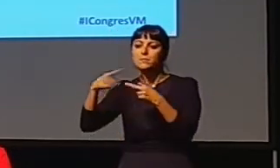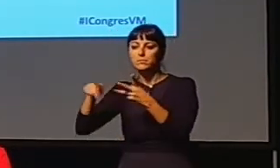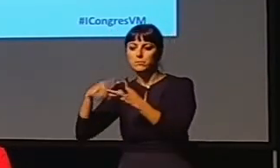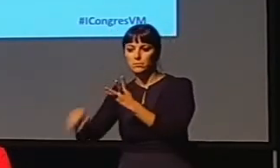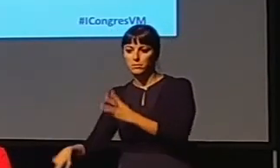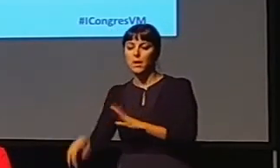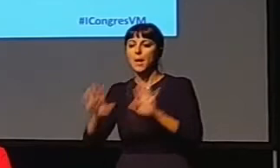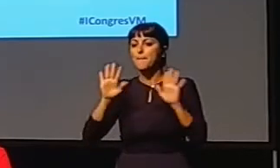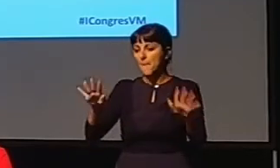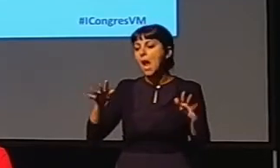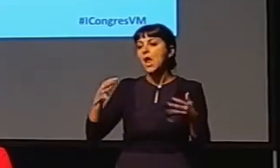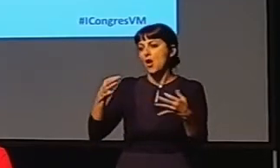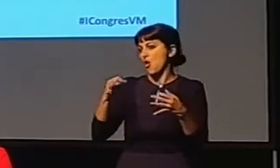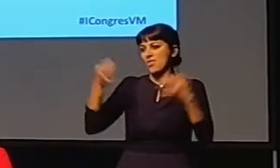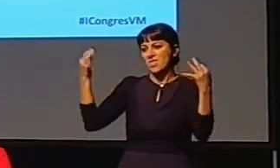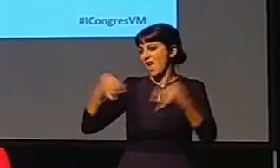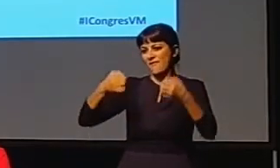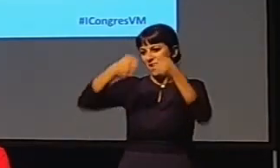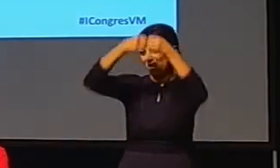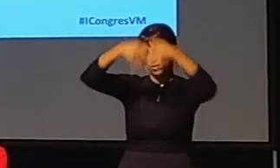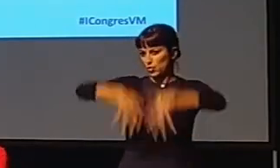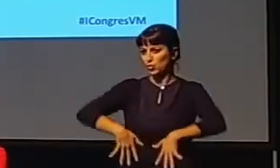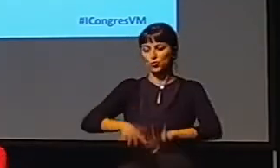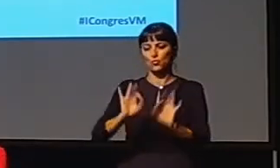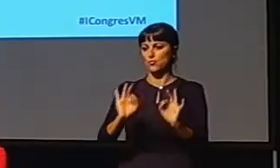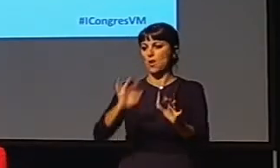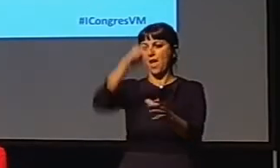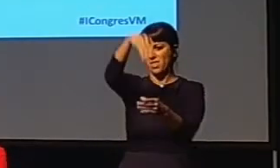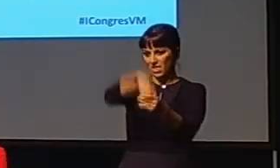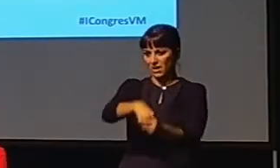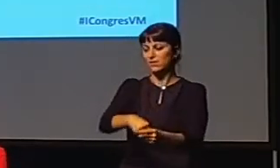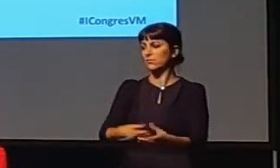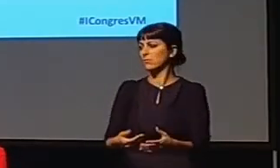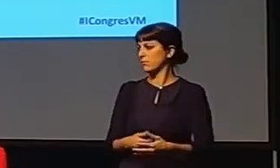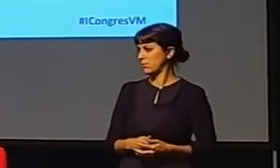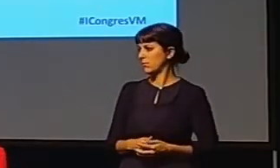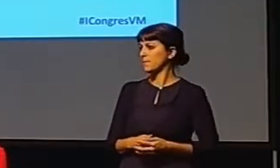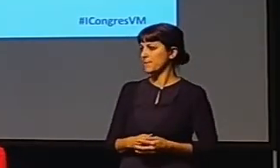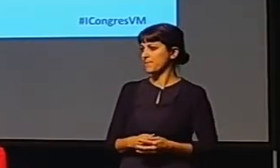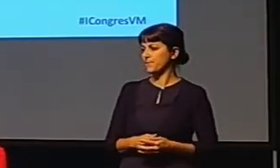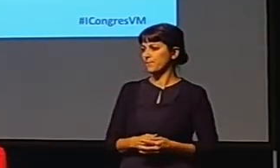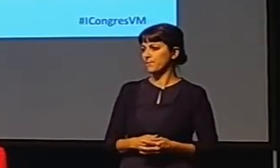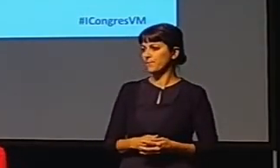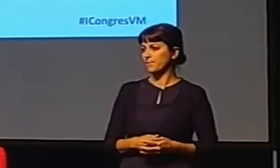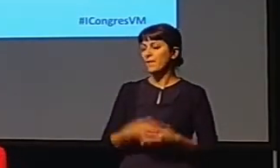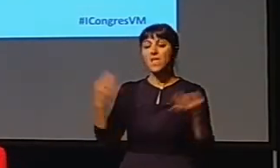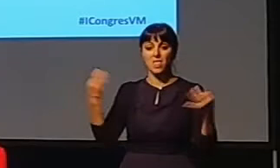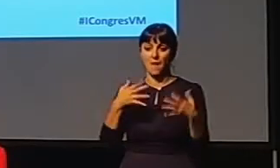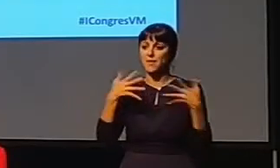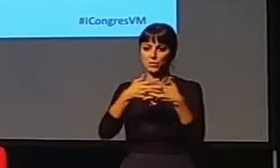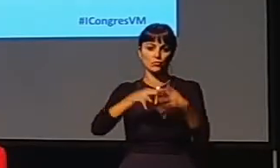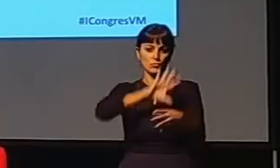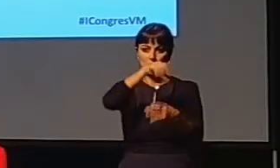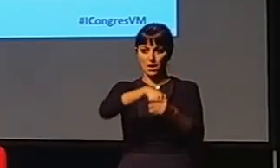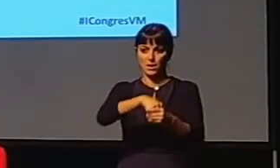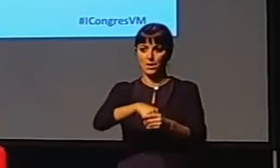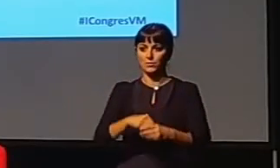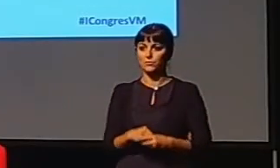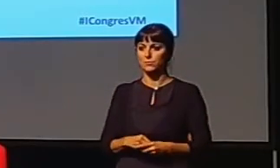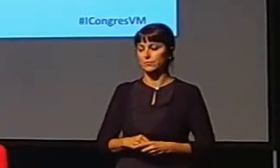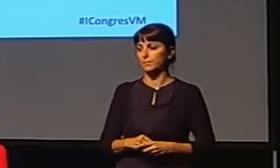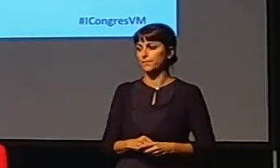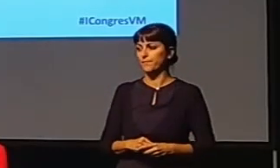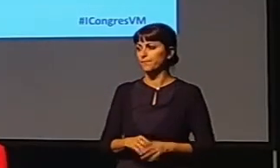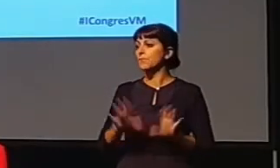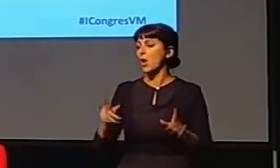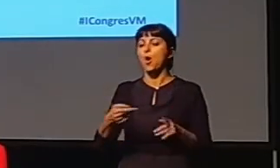de ser estructural. O sigui, els diners del Pacte d'Estat hauria de ser estructural. I no penseu que estic fent demagògia, perquè tota